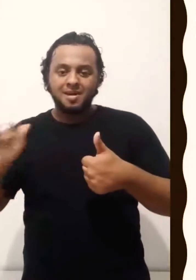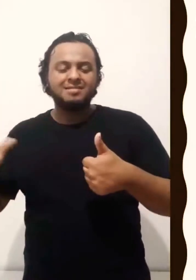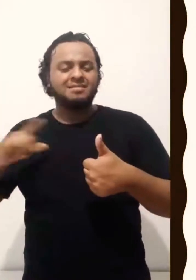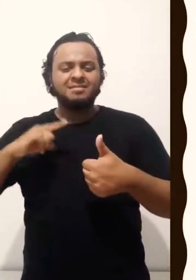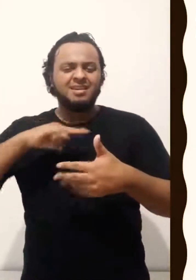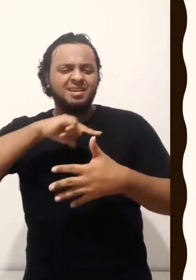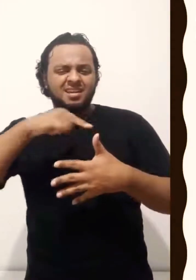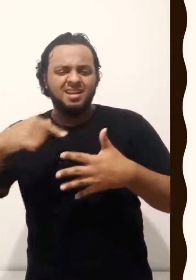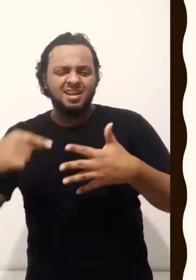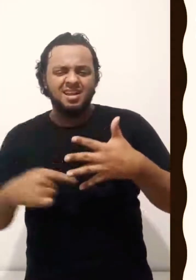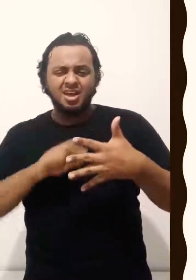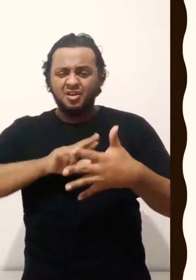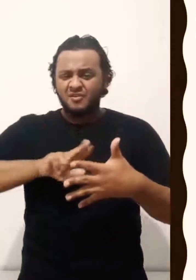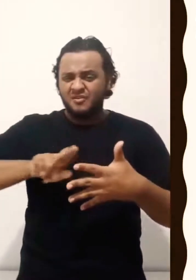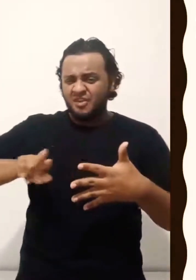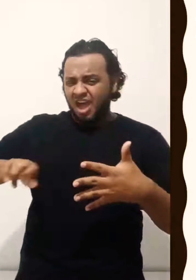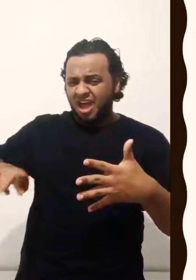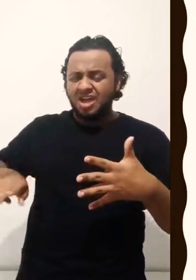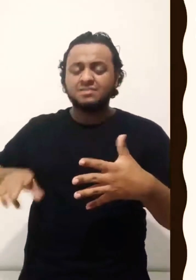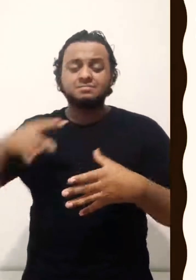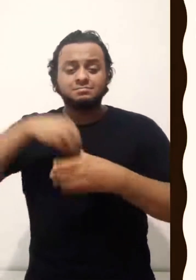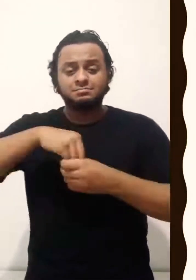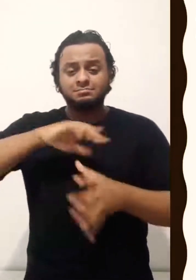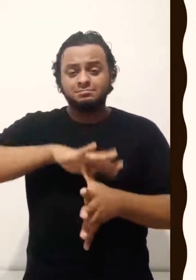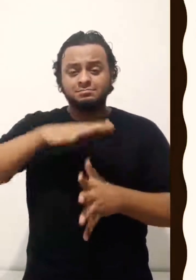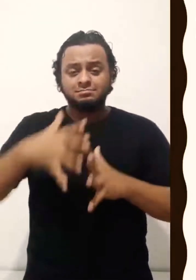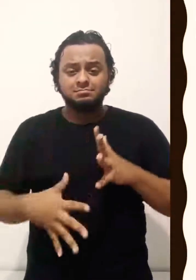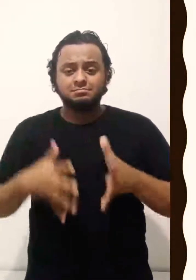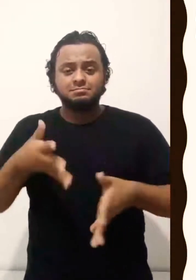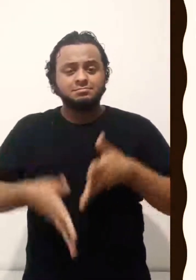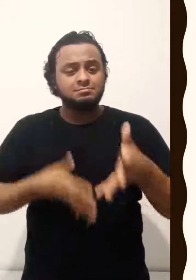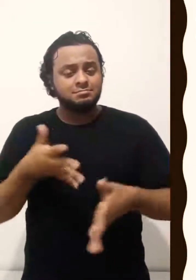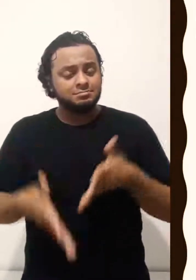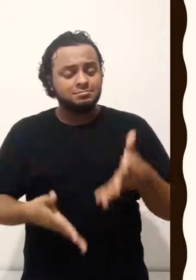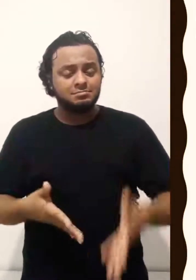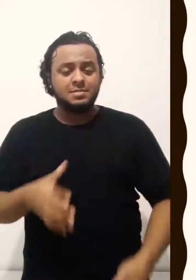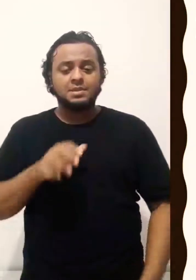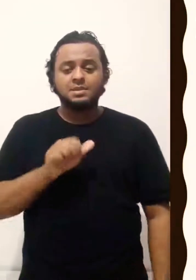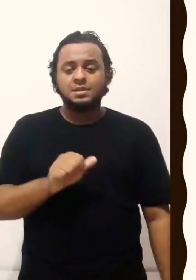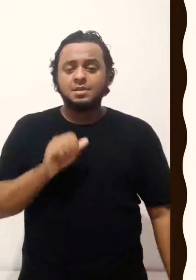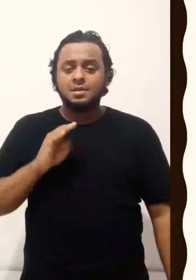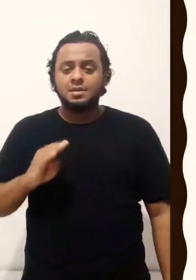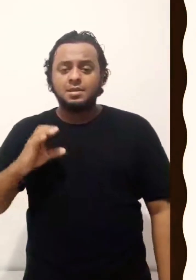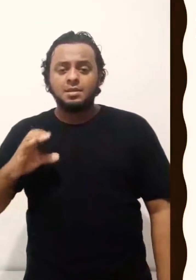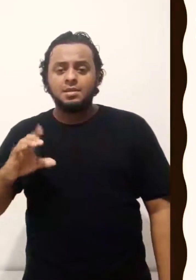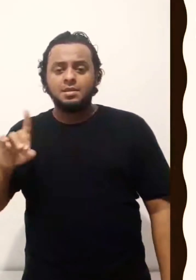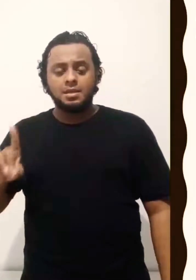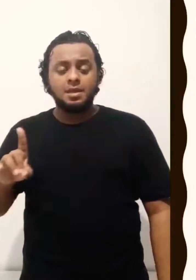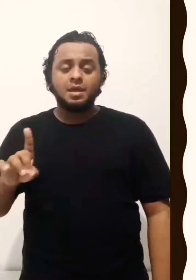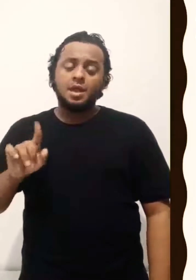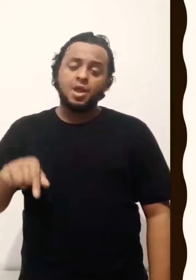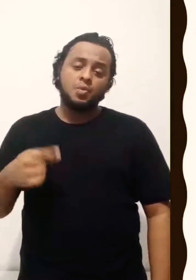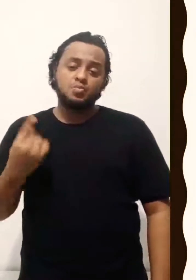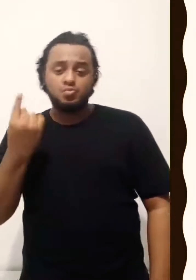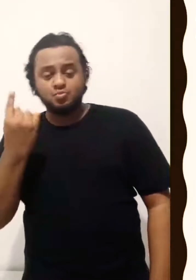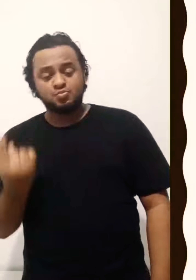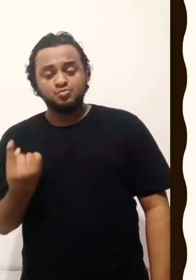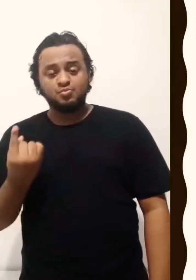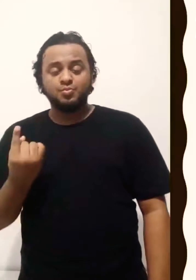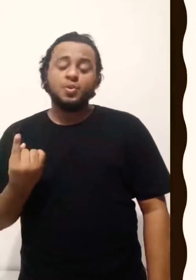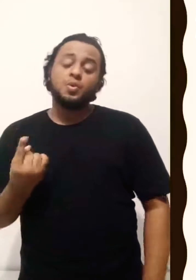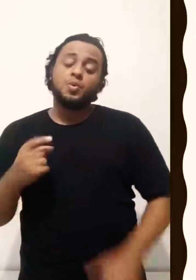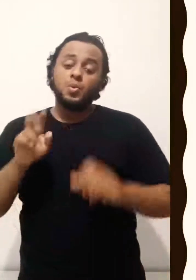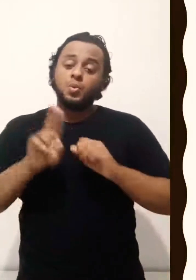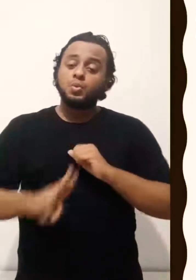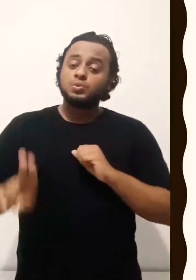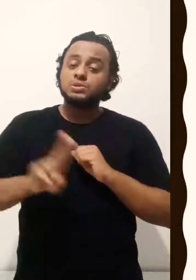dentre vários que existem na língua de sinais. Tá? O alfabeto manual é um dos recursos. E ele é